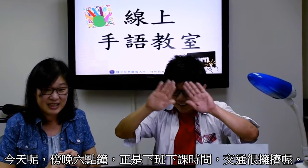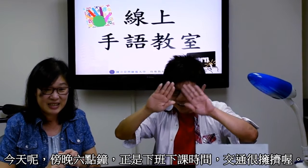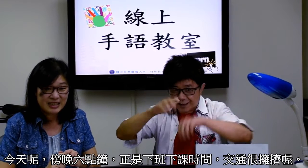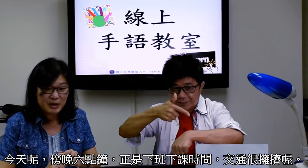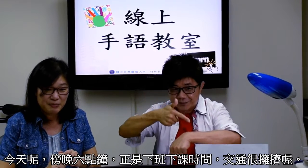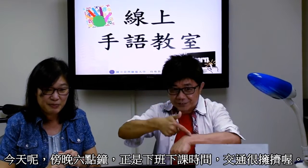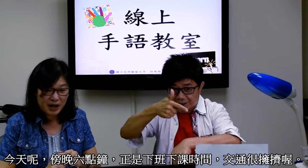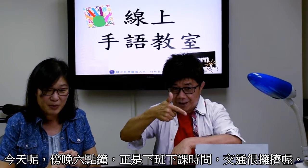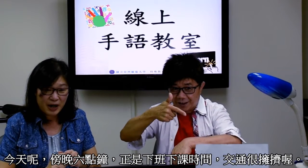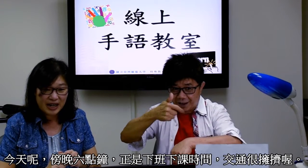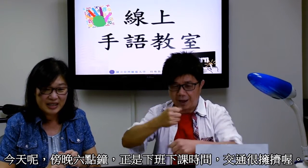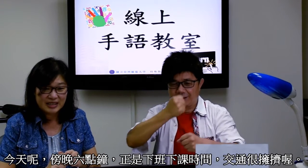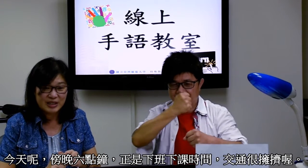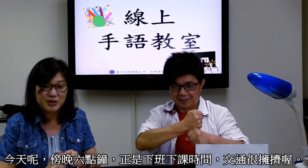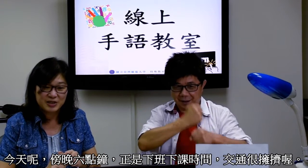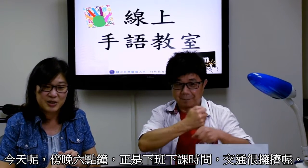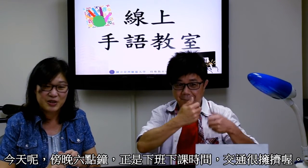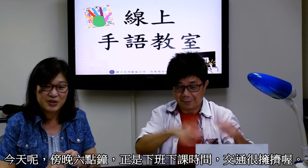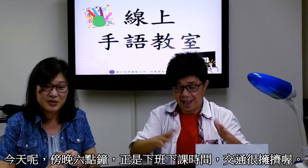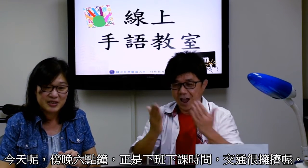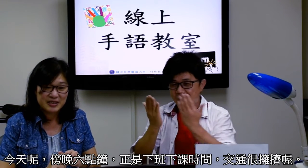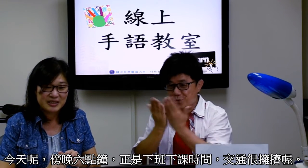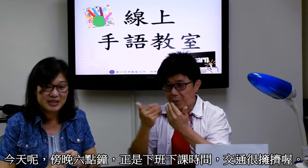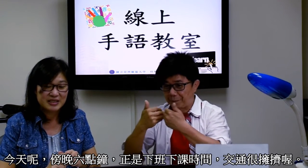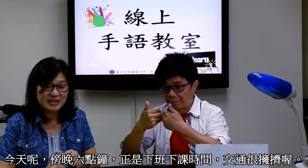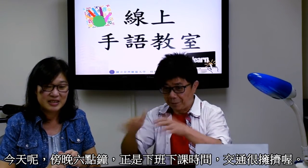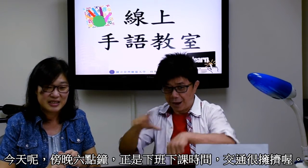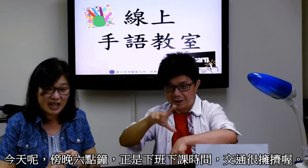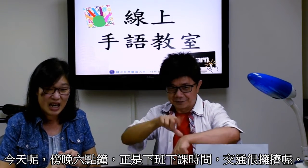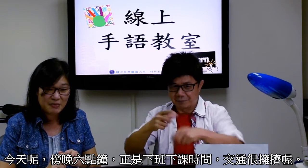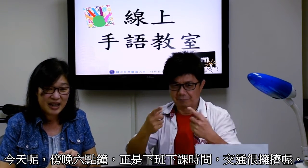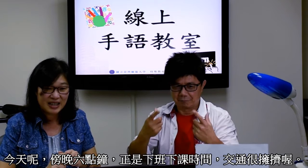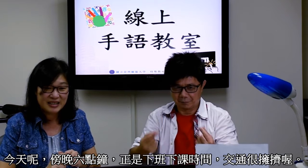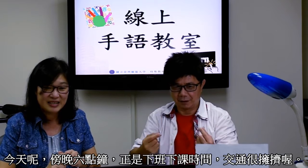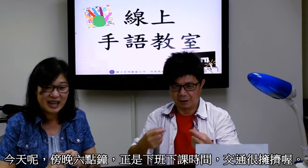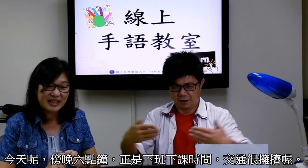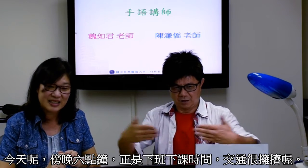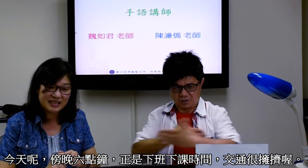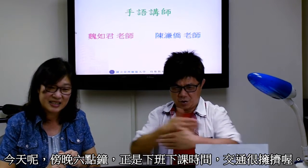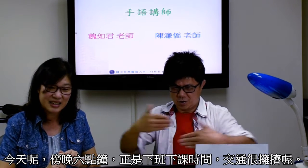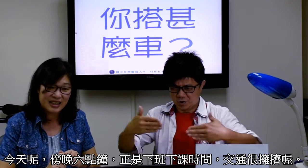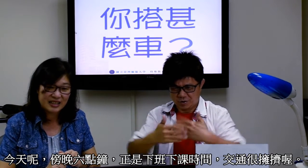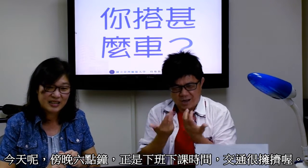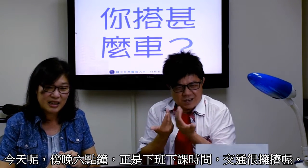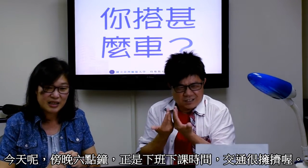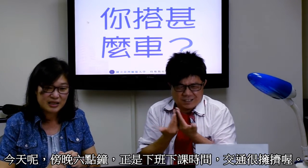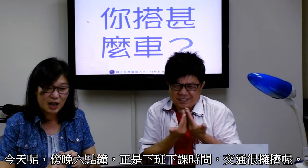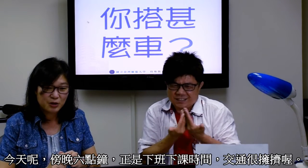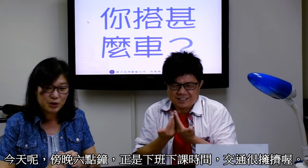呢？傍晚6点钟，正是下班下课的时间，交通